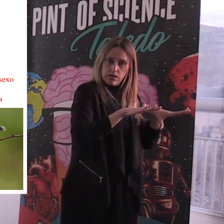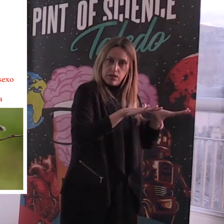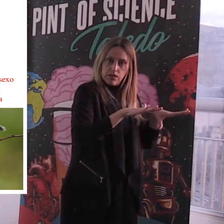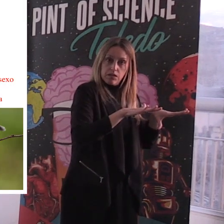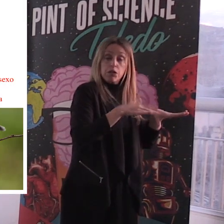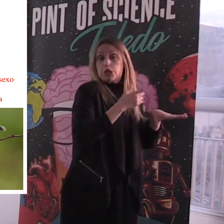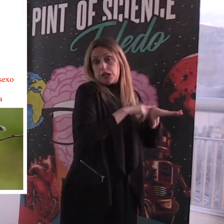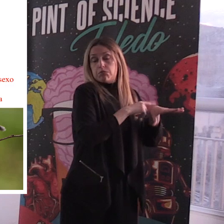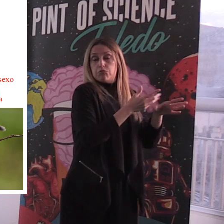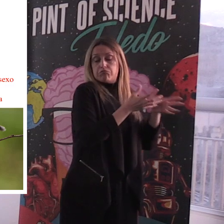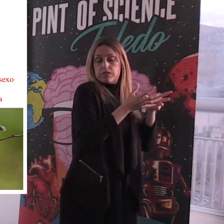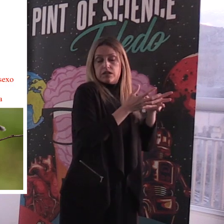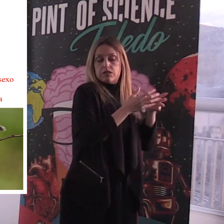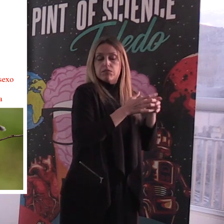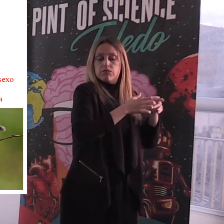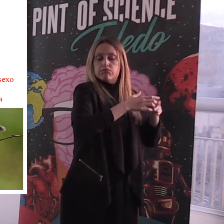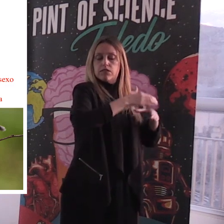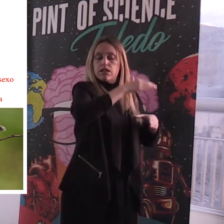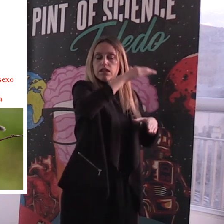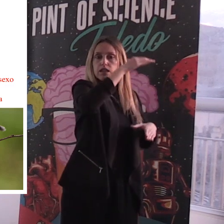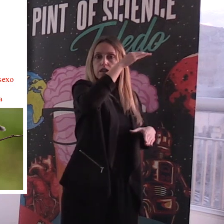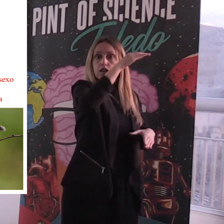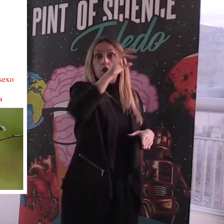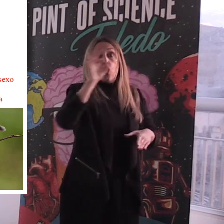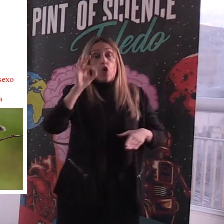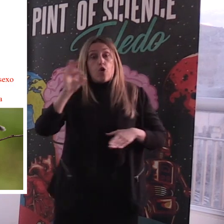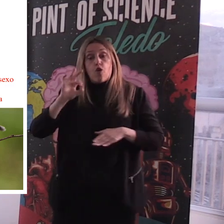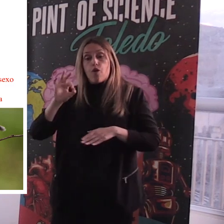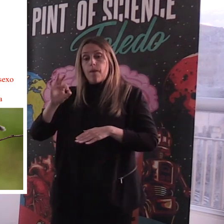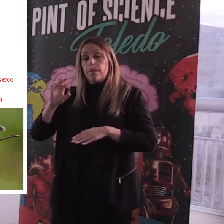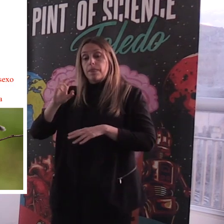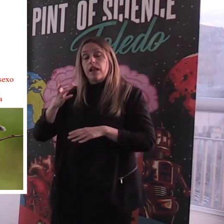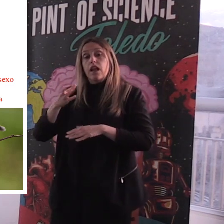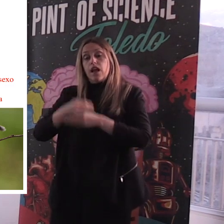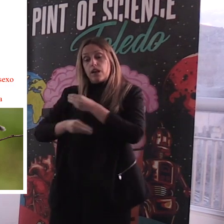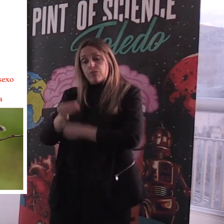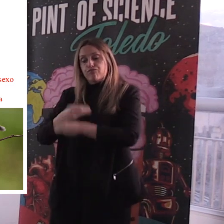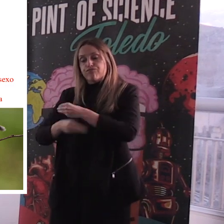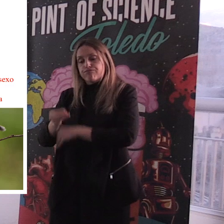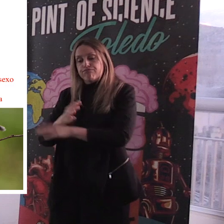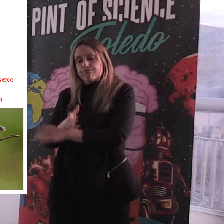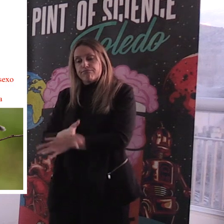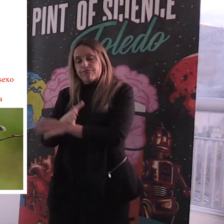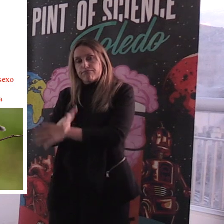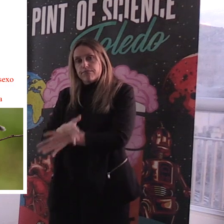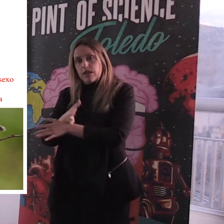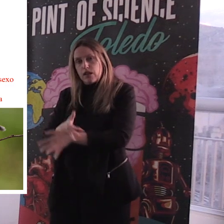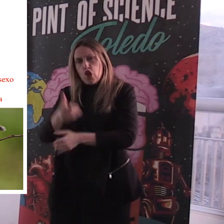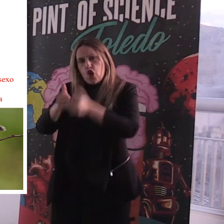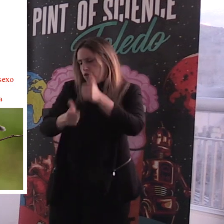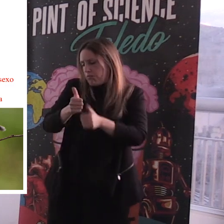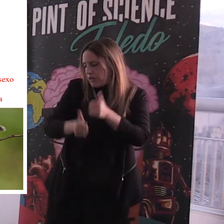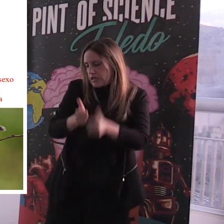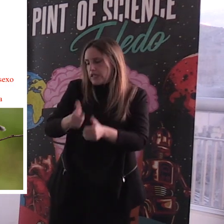ganar tiempo y crecer, o puede invertirlo en la reproducción sexual. Es competir,